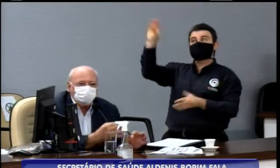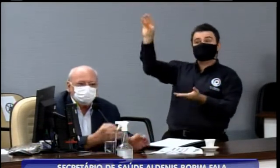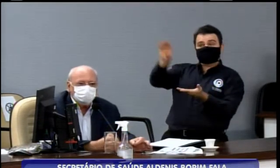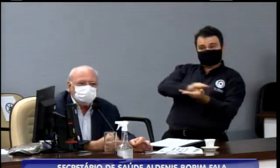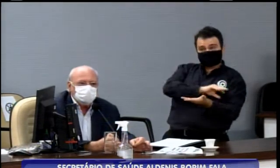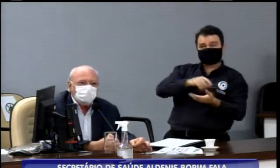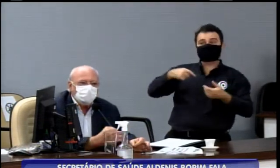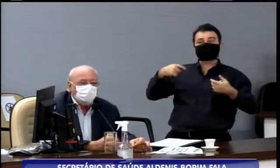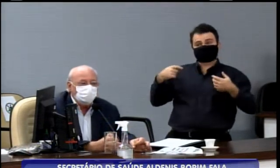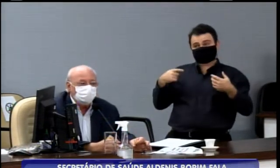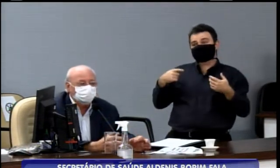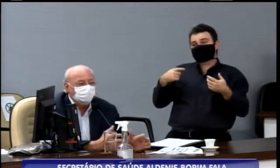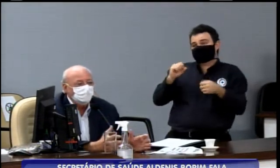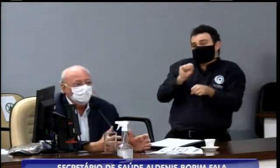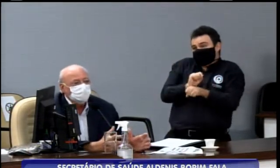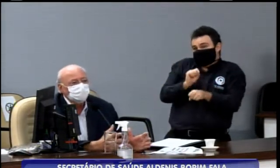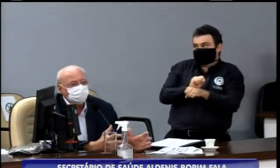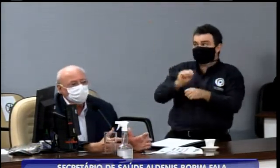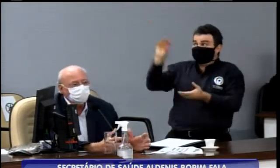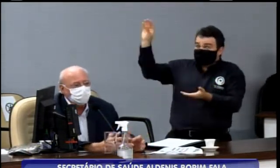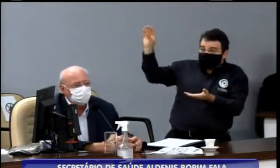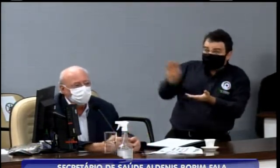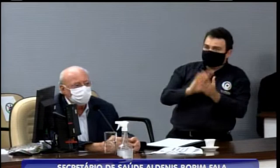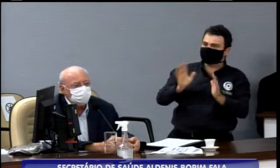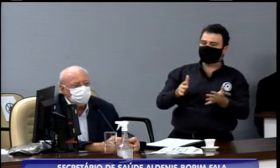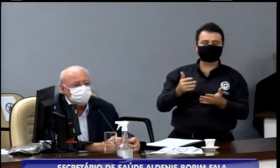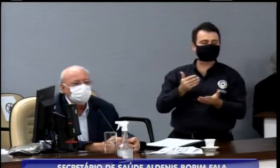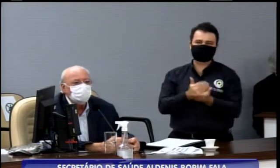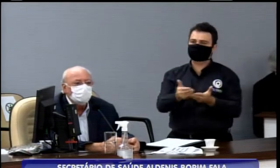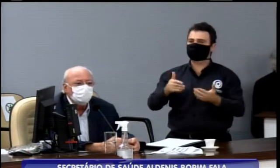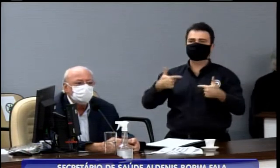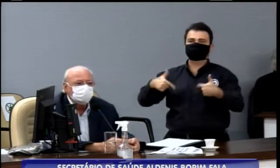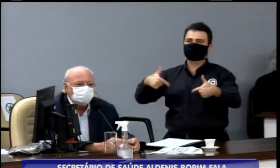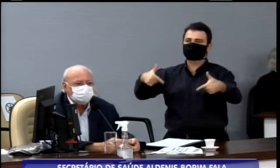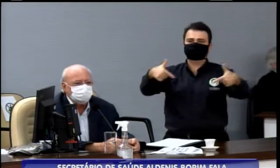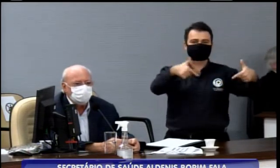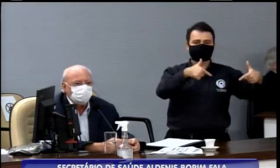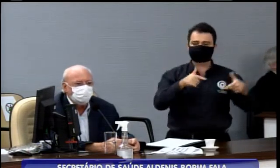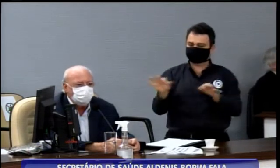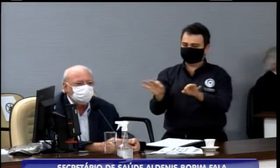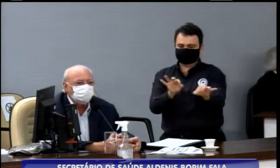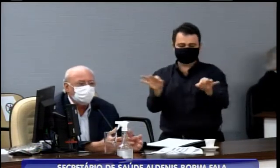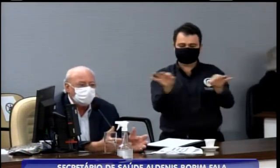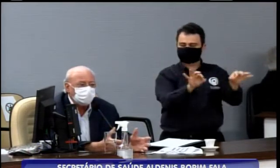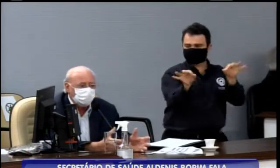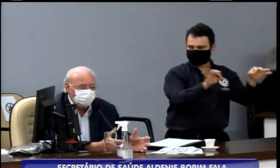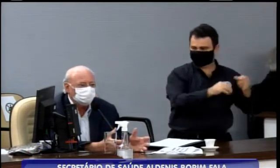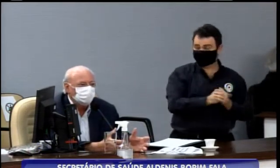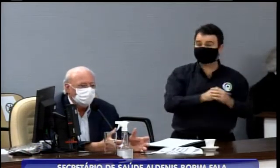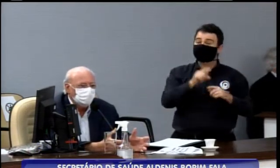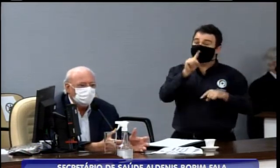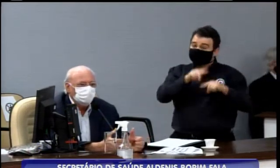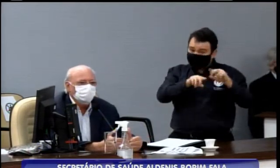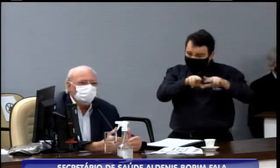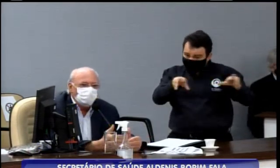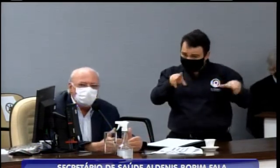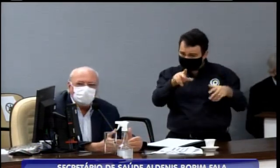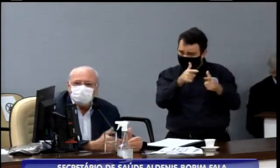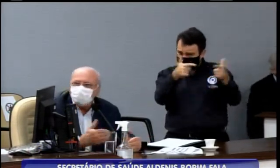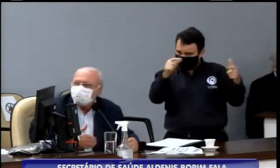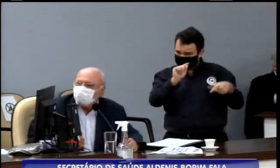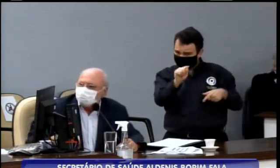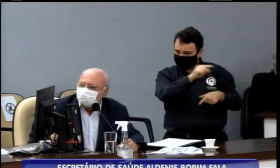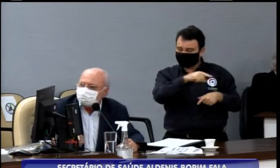chegarem, porque assim que chegar, começa. O que todo mundo tem que entender é que muitos desses equipamentos são importados.